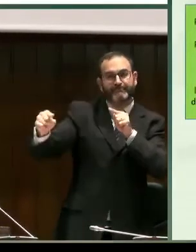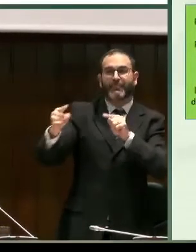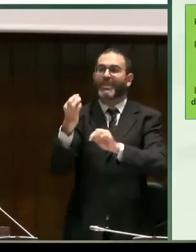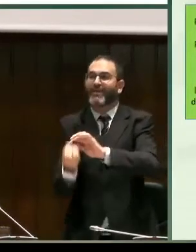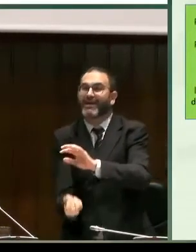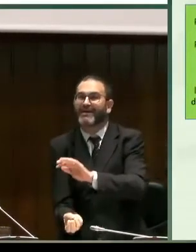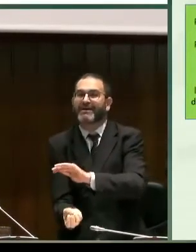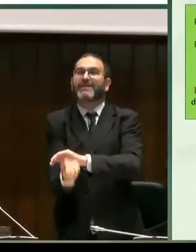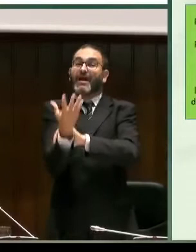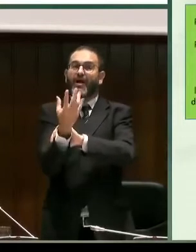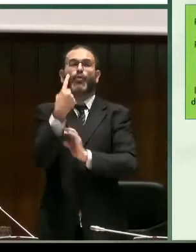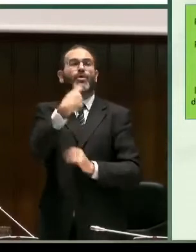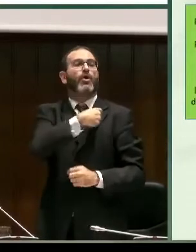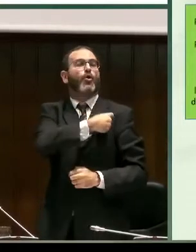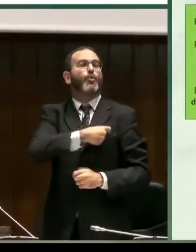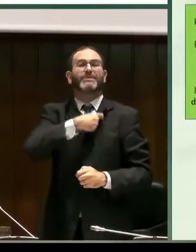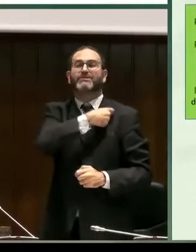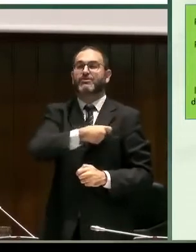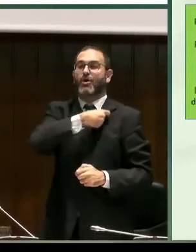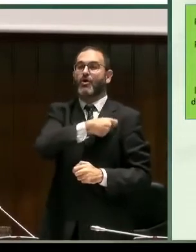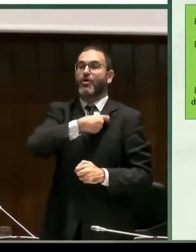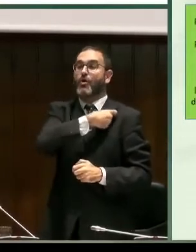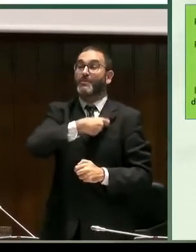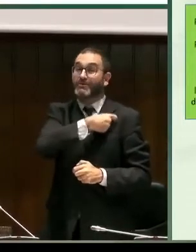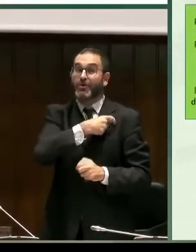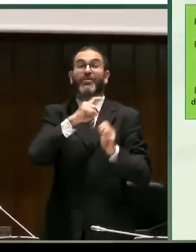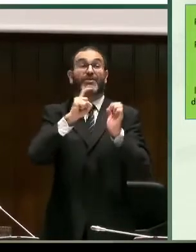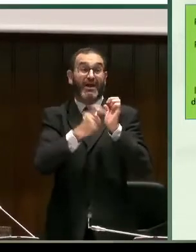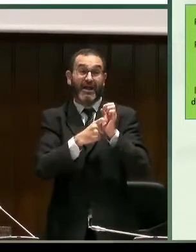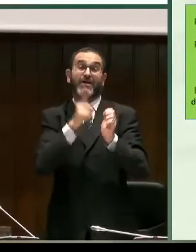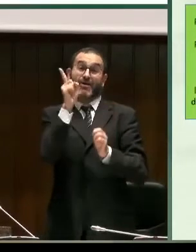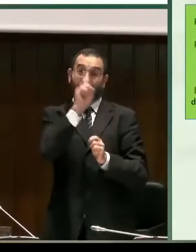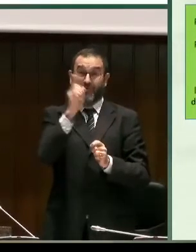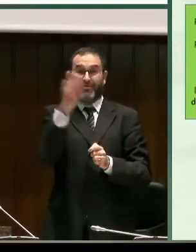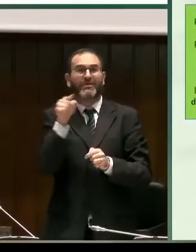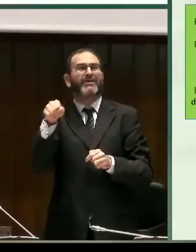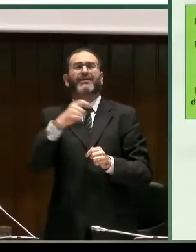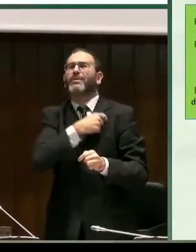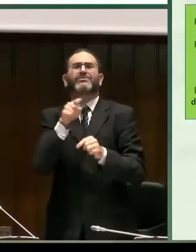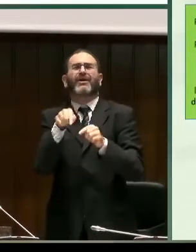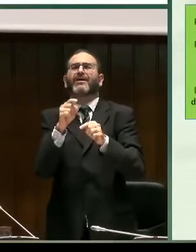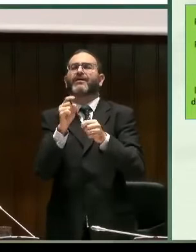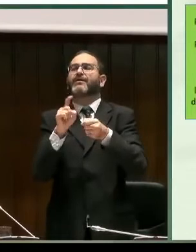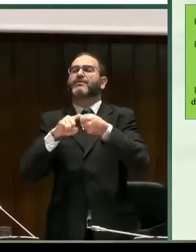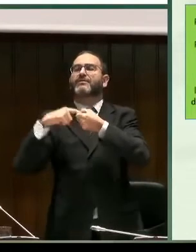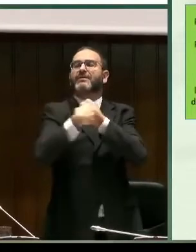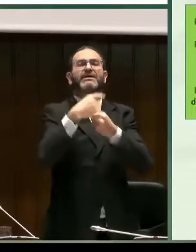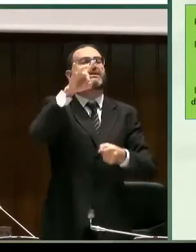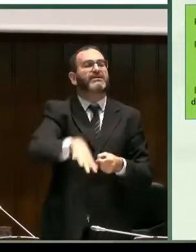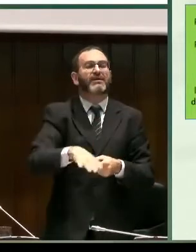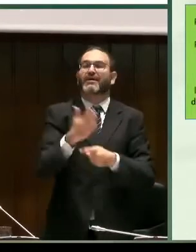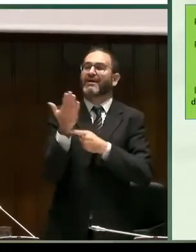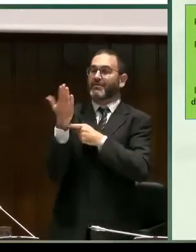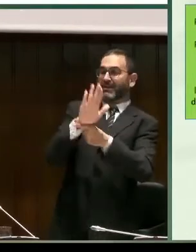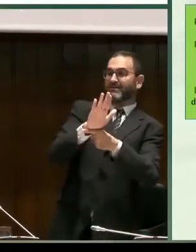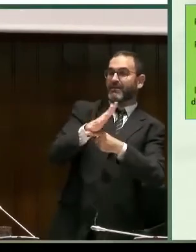ley autonómica, se desprende la obligación de crear una comisión de seguimiento de